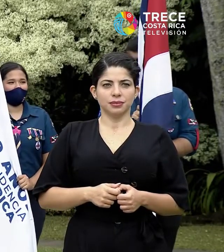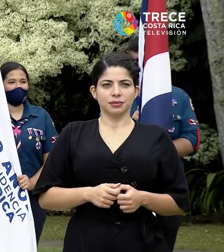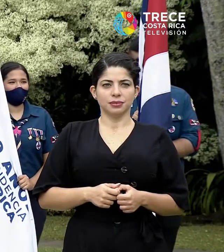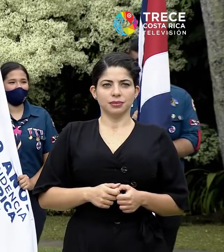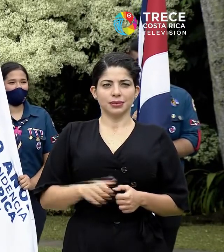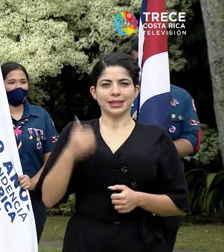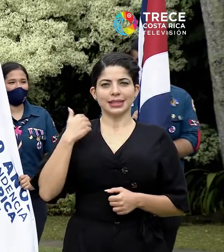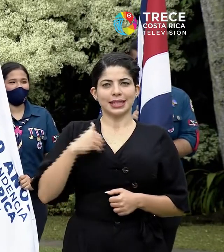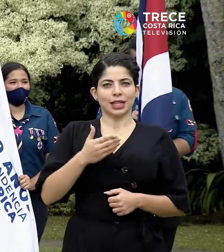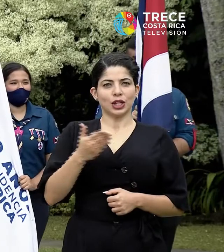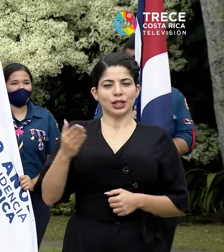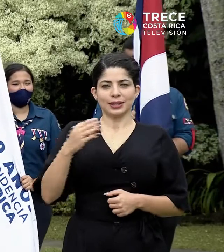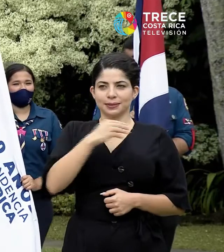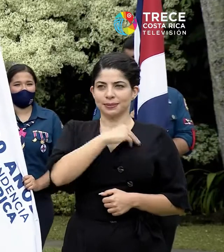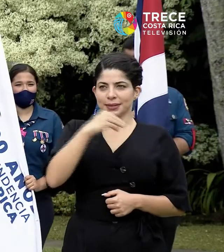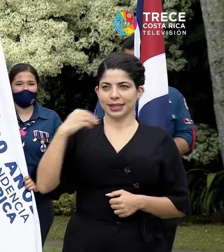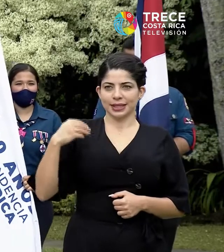señores ministros,